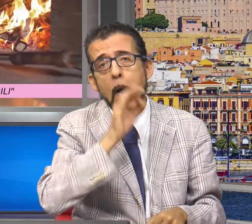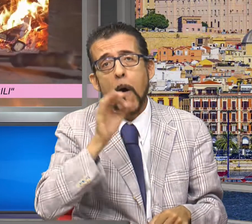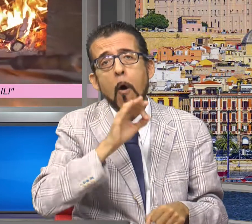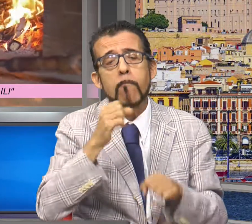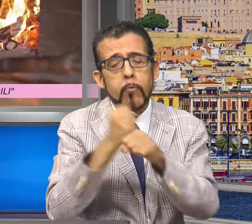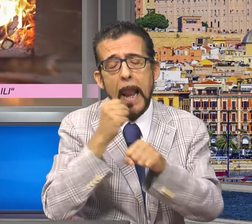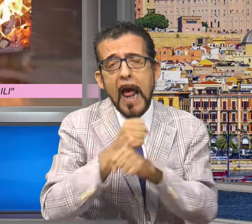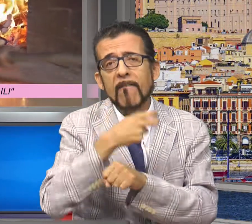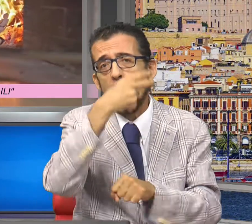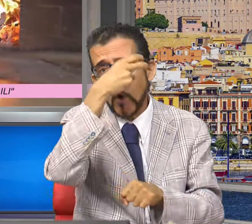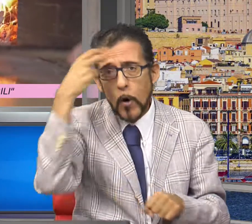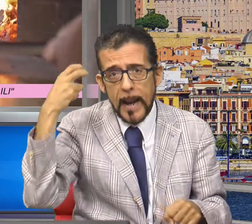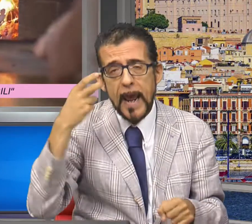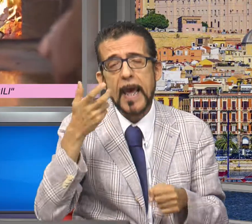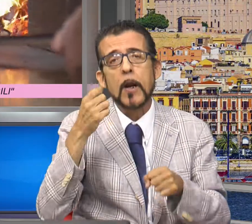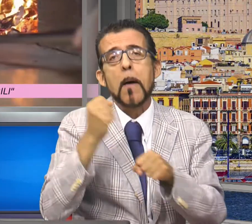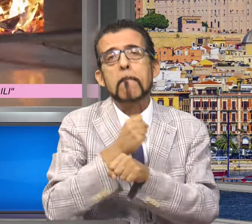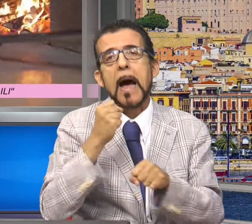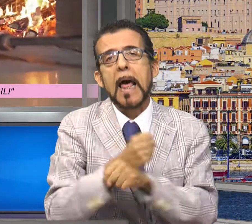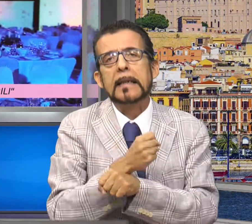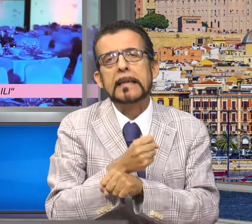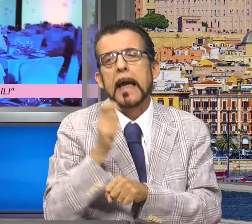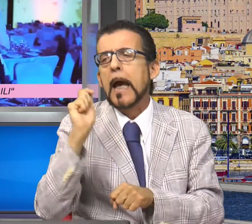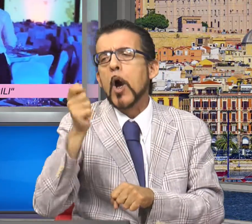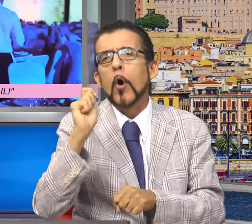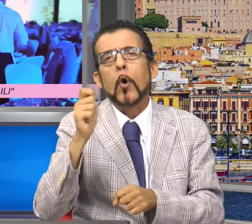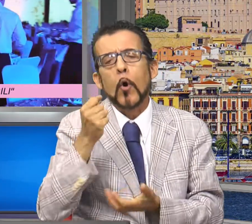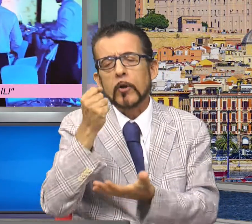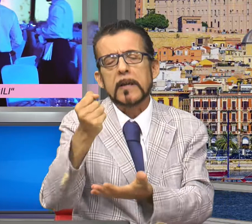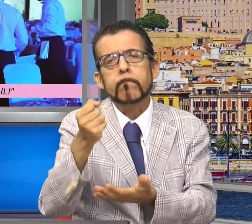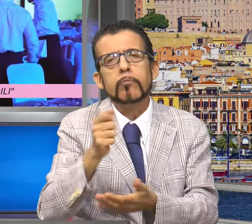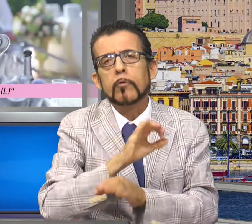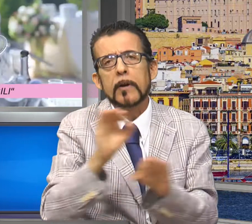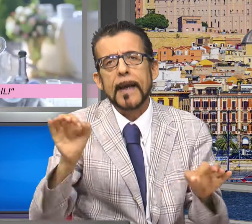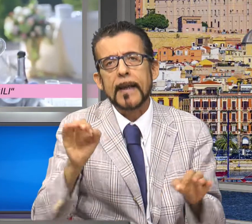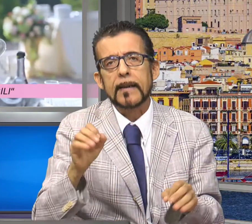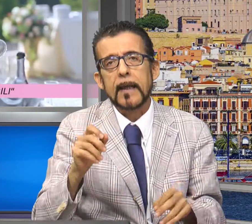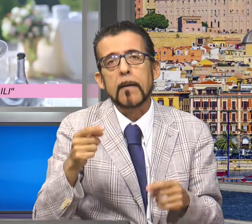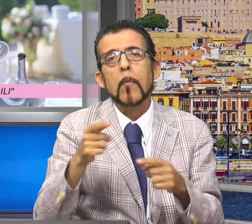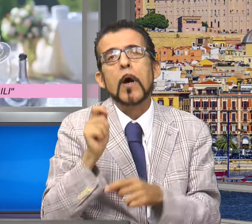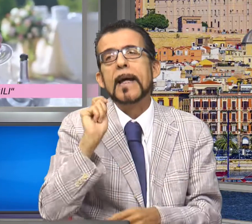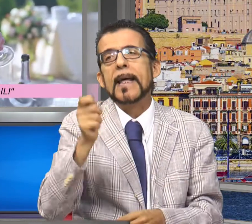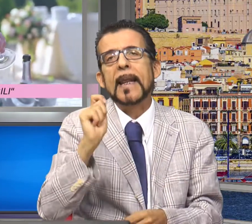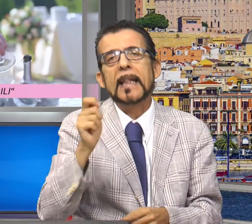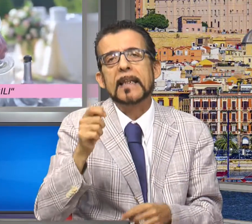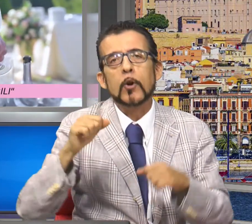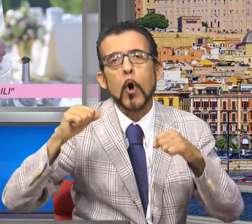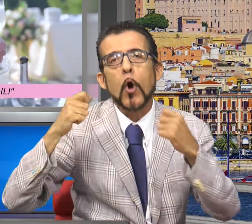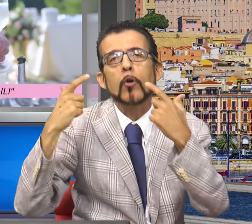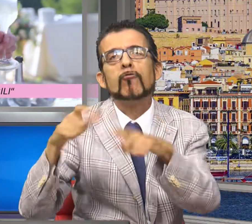qualche contributo per la vecchiaia. Dall'altro il reddito di cittadinanza sotto accusa. Gli imprenditori ne fanno una questione dirimente.